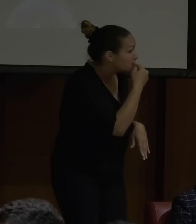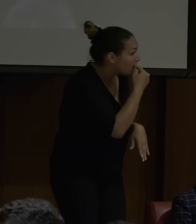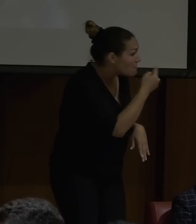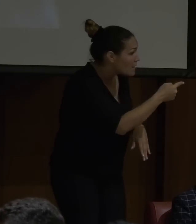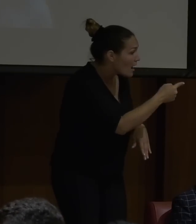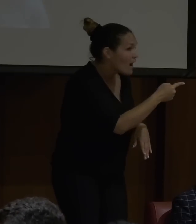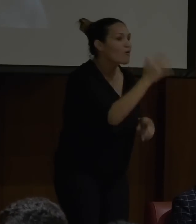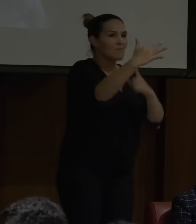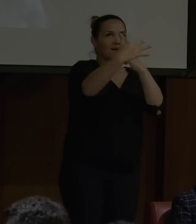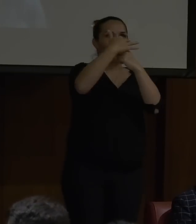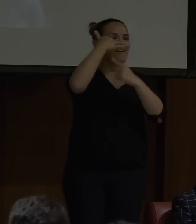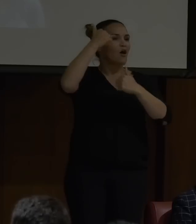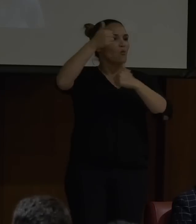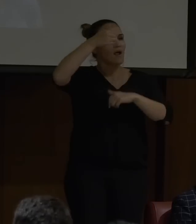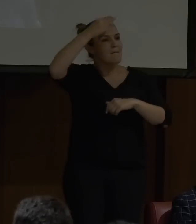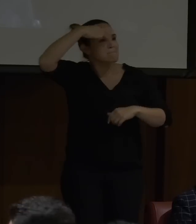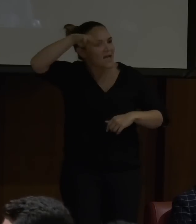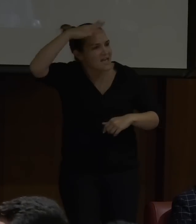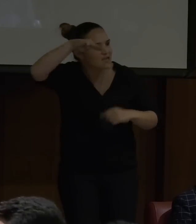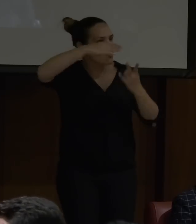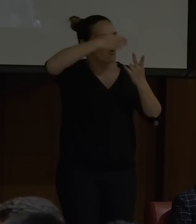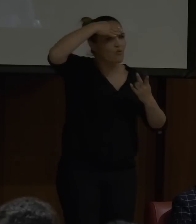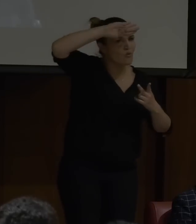lógico, por la música cubana y por la mexicana.